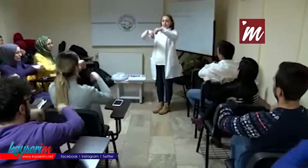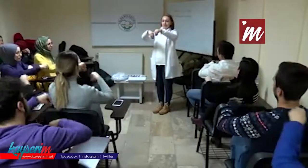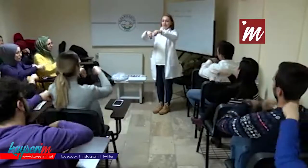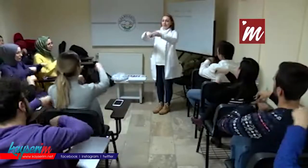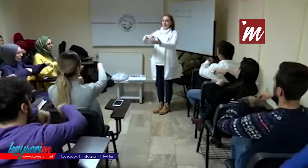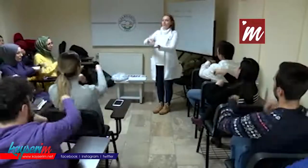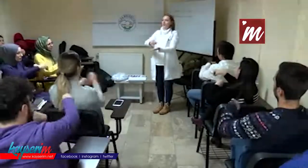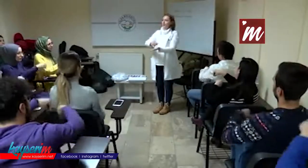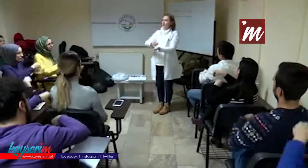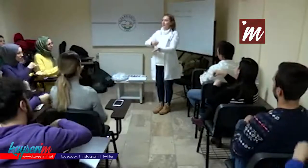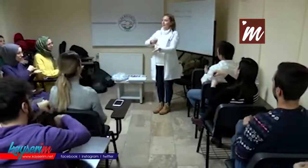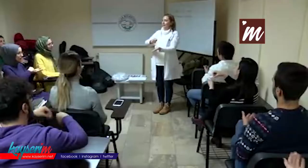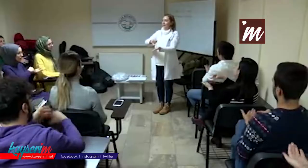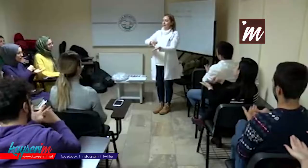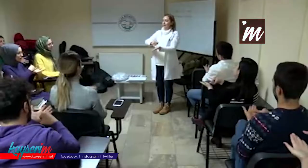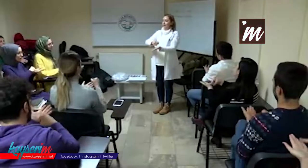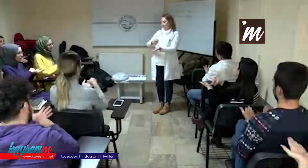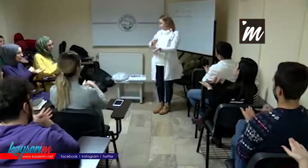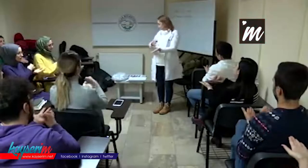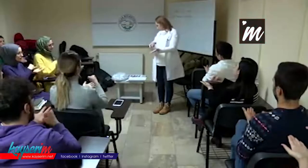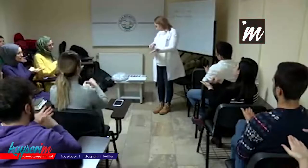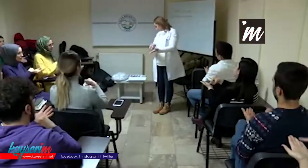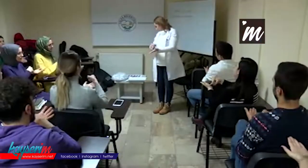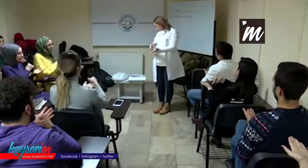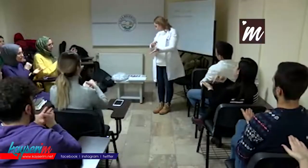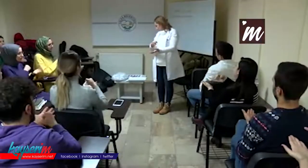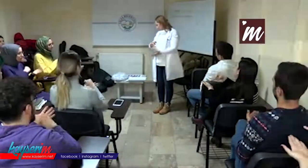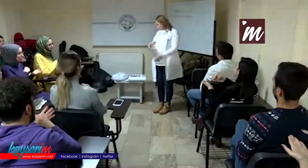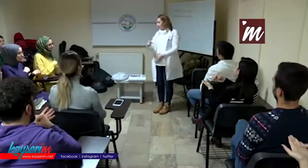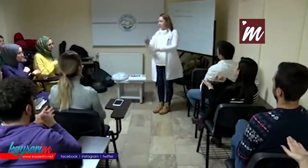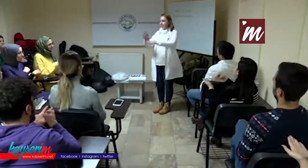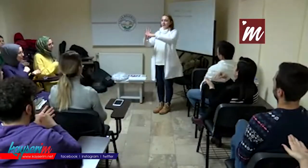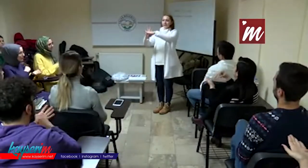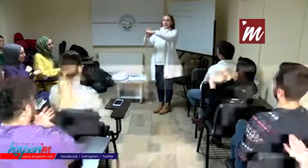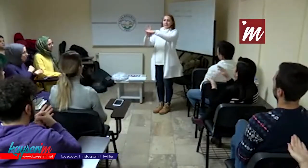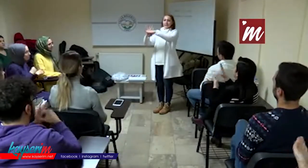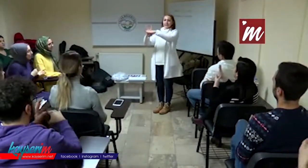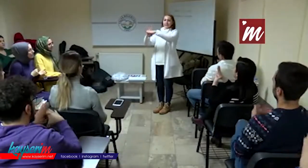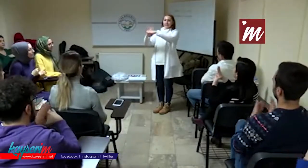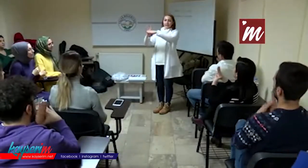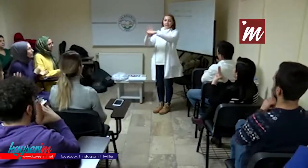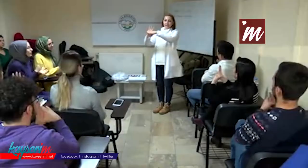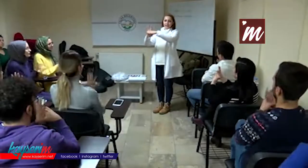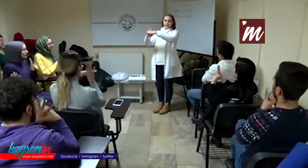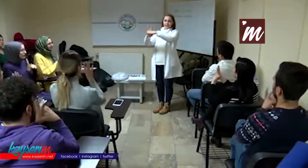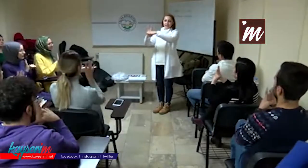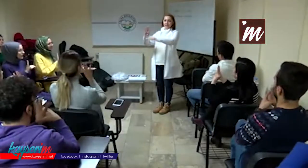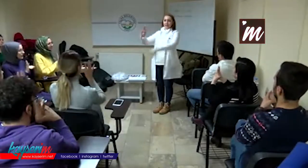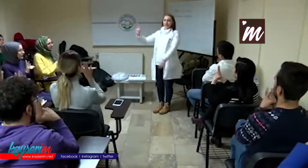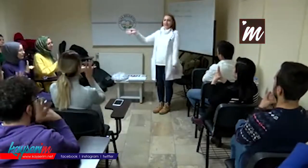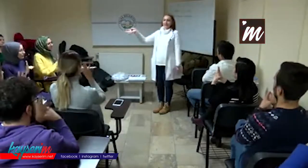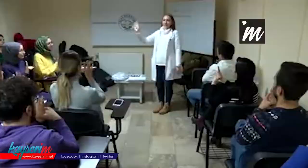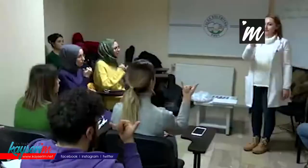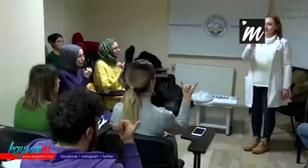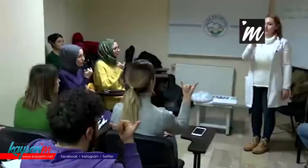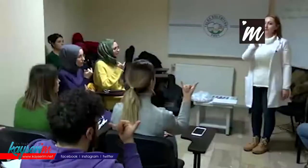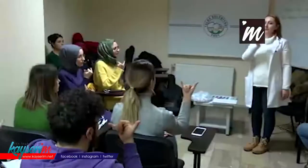öğretiyoruz bugünkü yapacağımız çalışma E bir şarkı çalışması aslında bir şarkıyı işitme engellerin anlayacağı